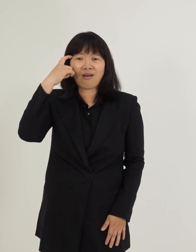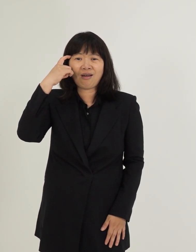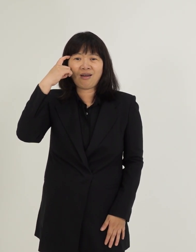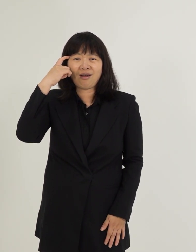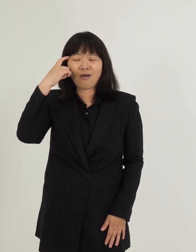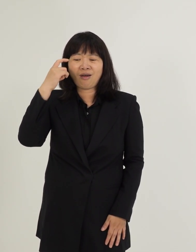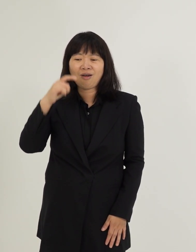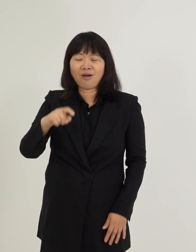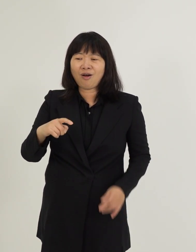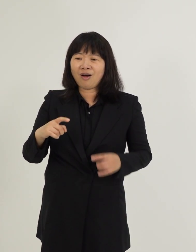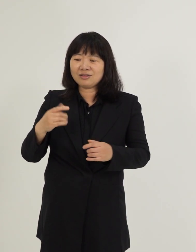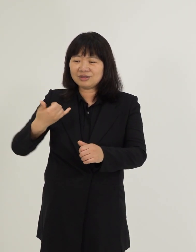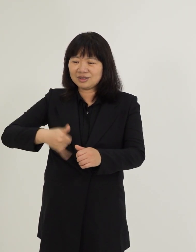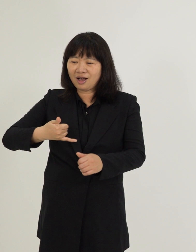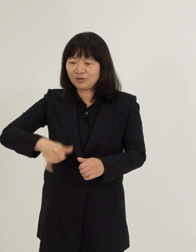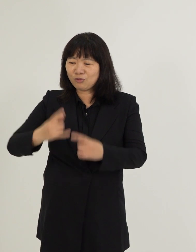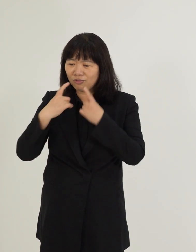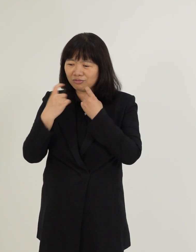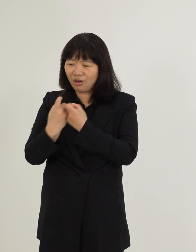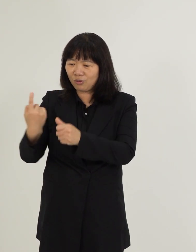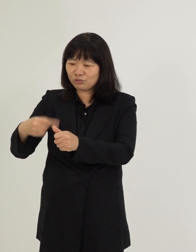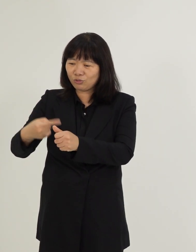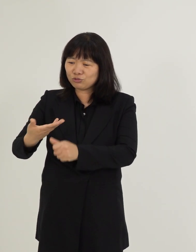그걸로 애들 사교육반해도